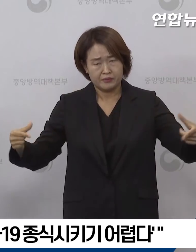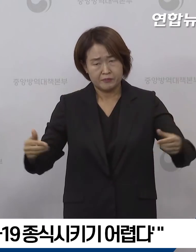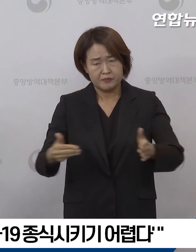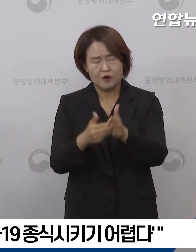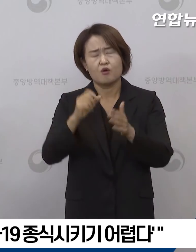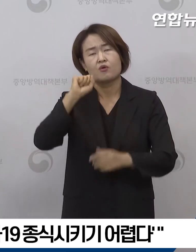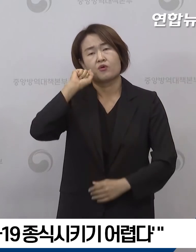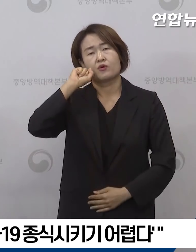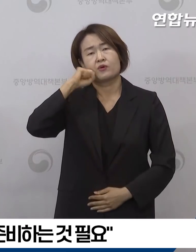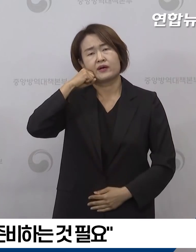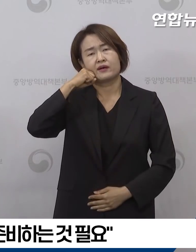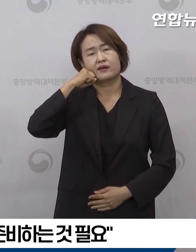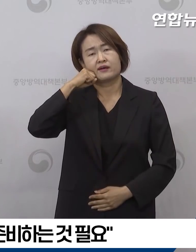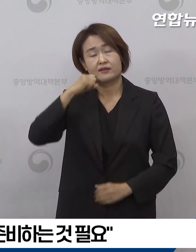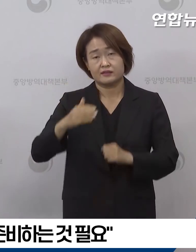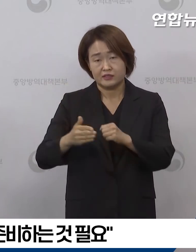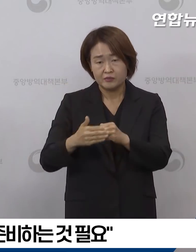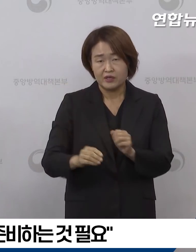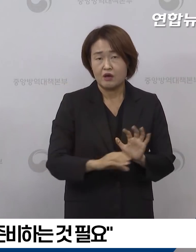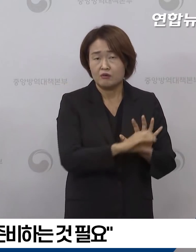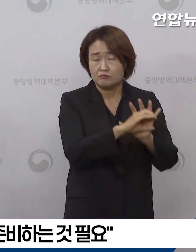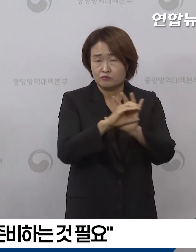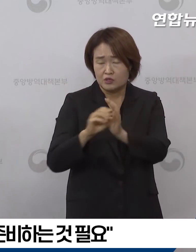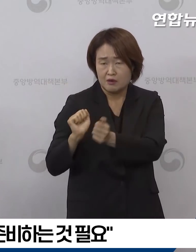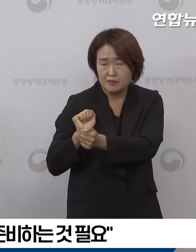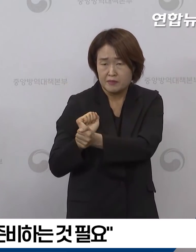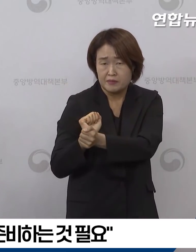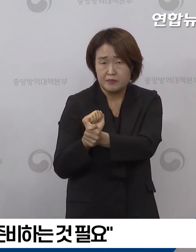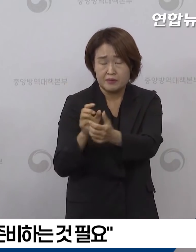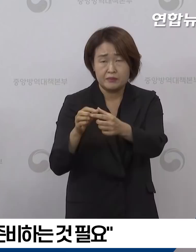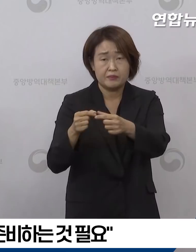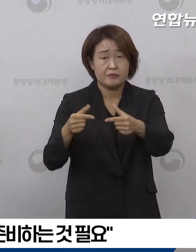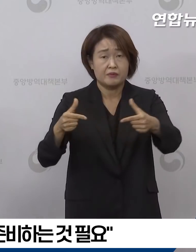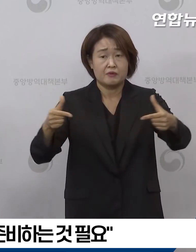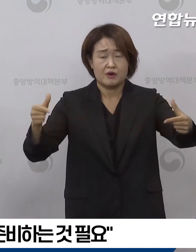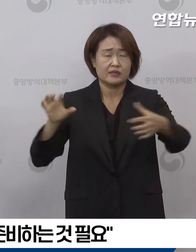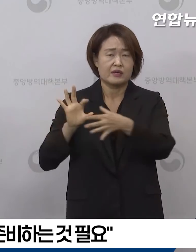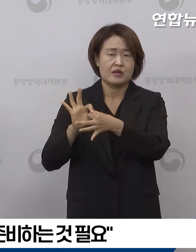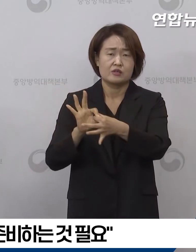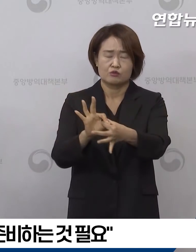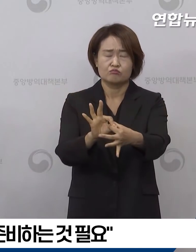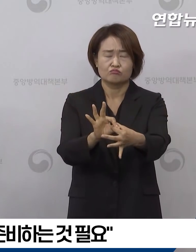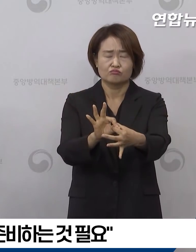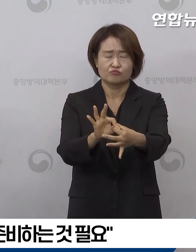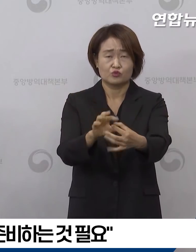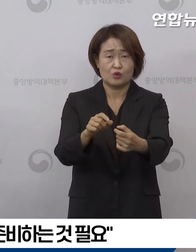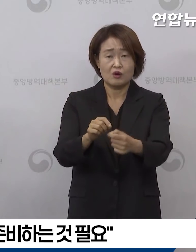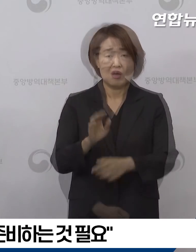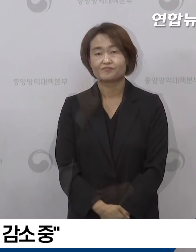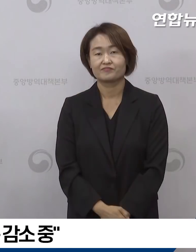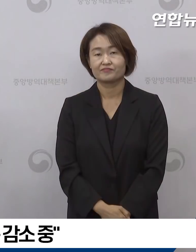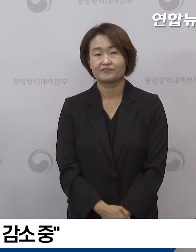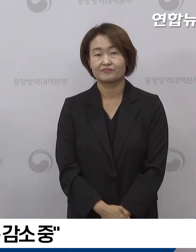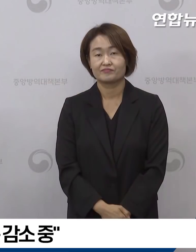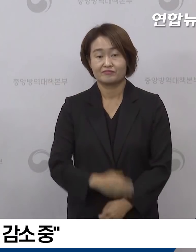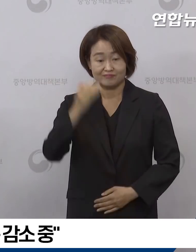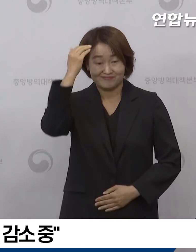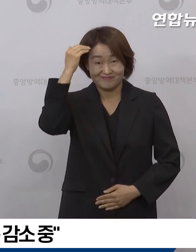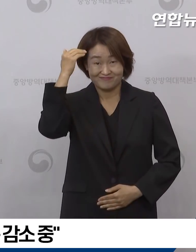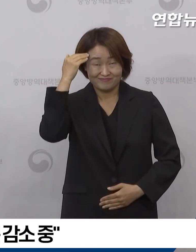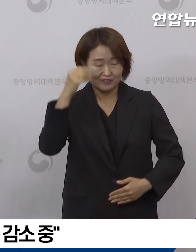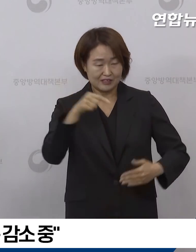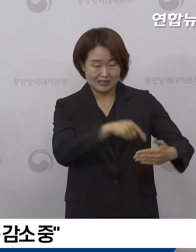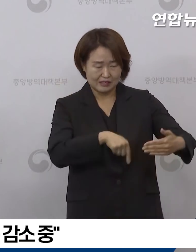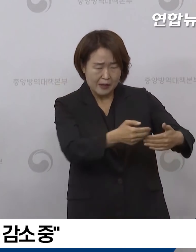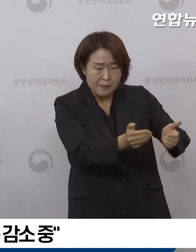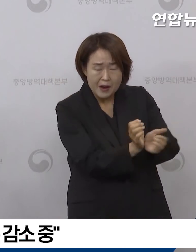어렵다라고 언급하고 있어 코로나19 유행에 대한 장기전을 준비하는 것이 필요합니다. 국내 집단